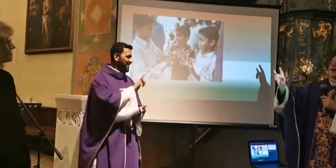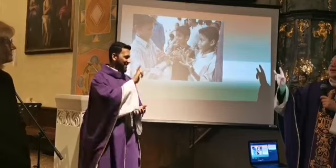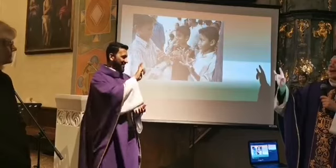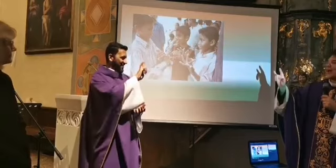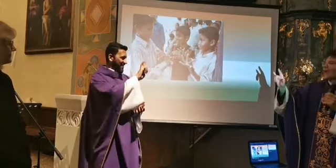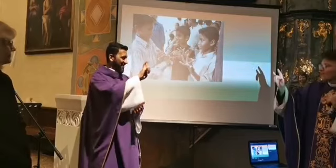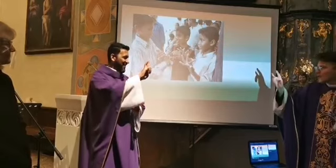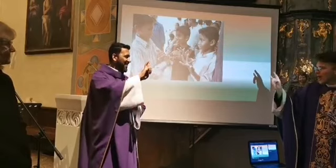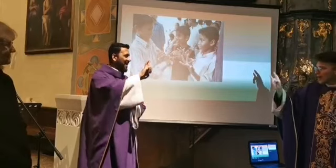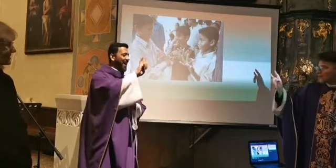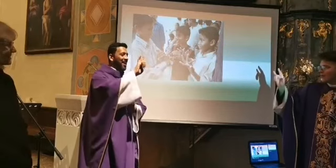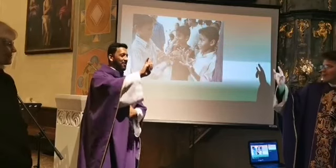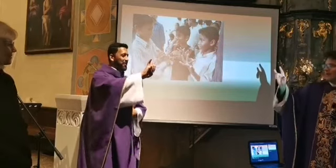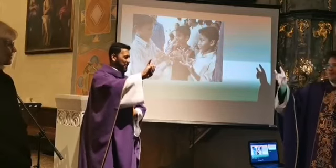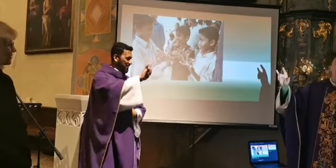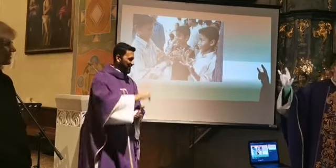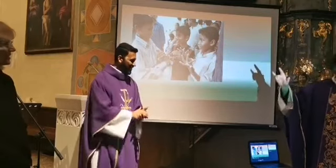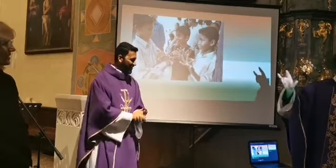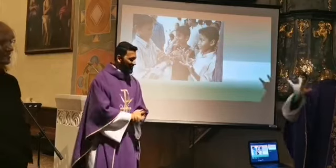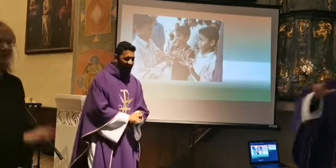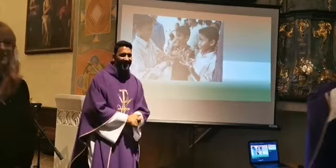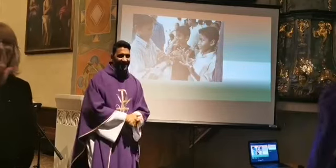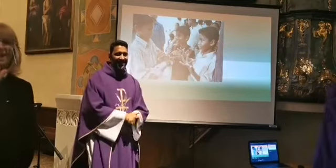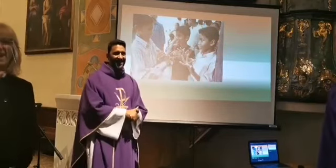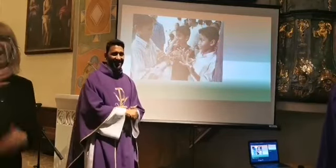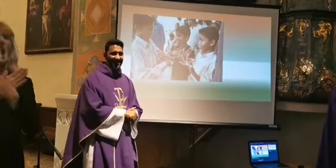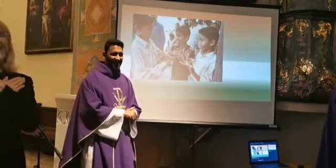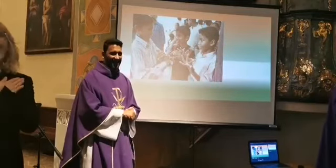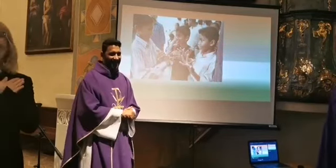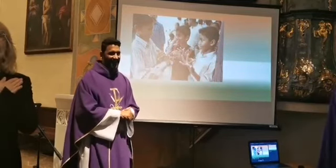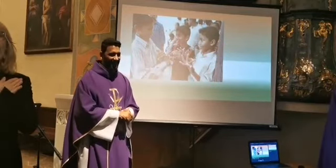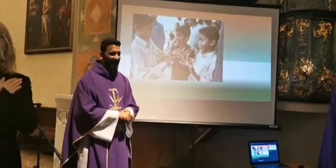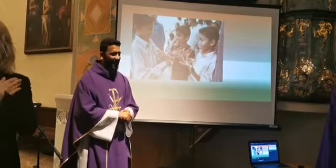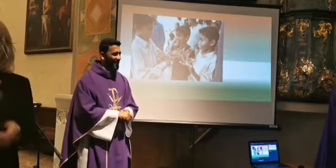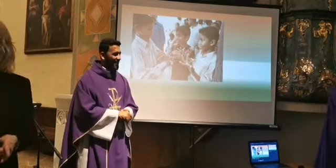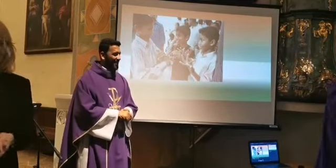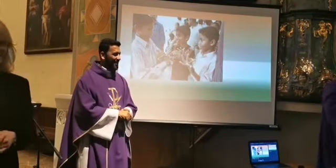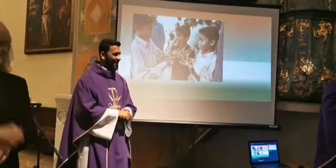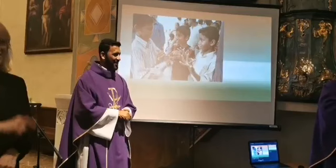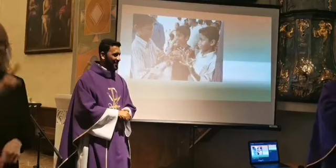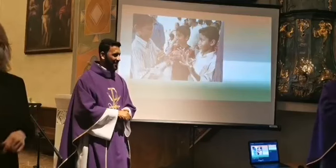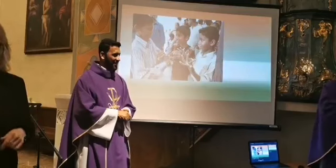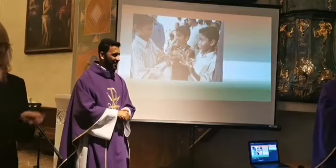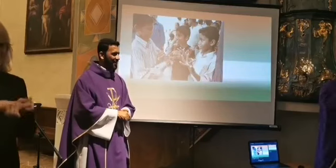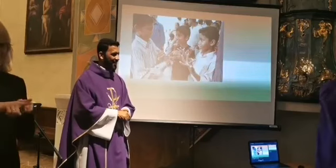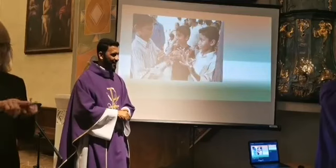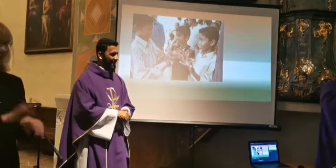What is this? I love you. I love you. I love you. India również jest I love